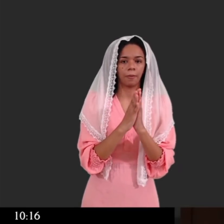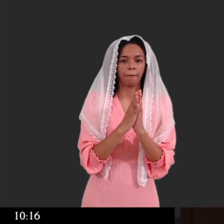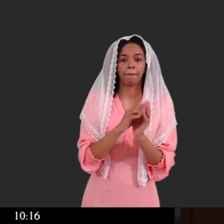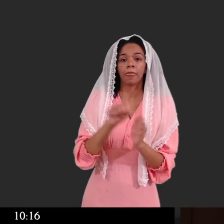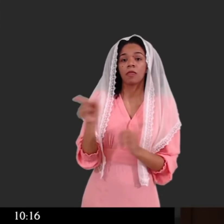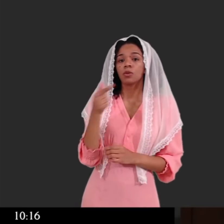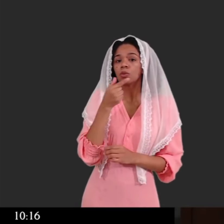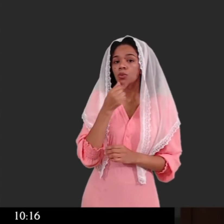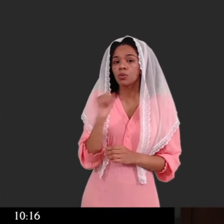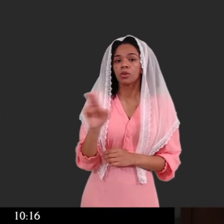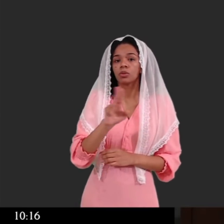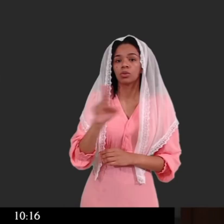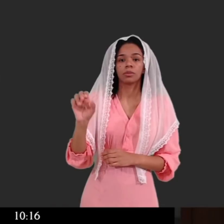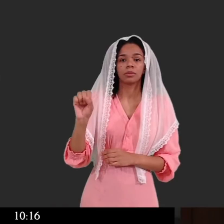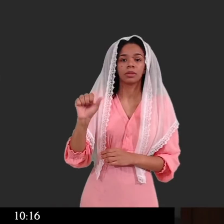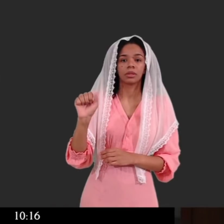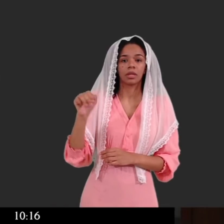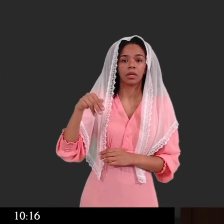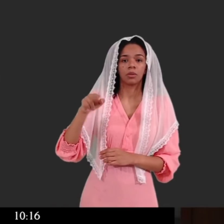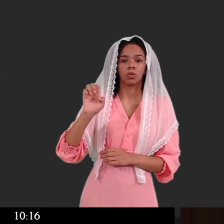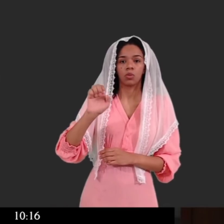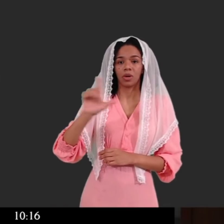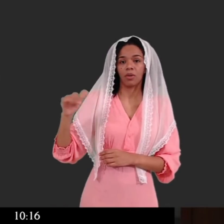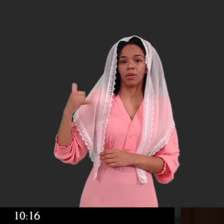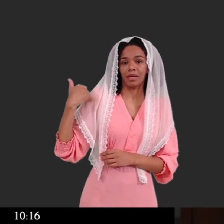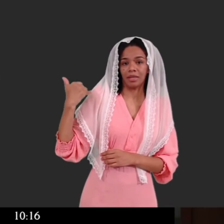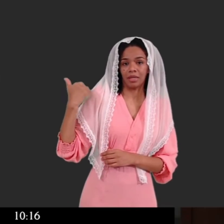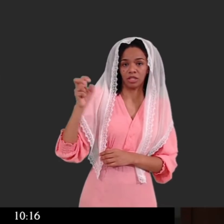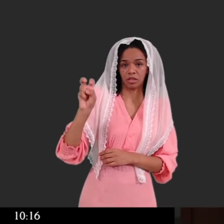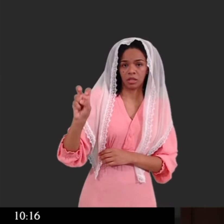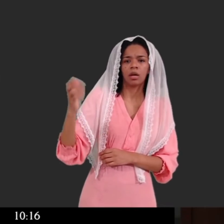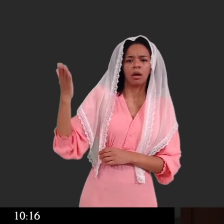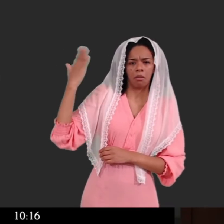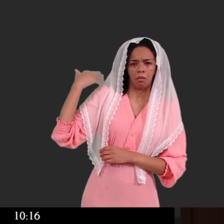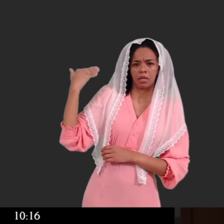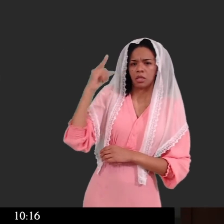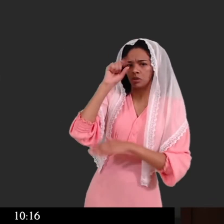Irmão Samuel Alves de Castro, um menino de 5 anos, já esteve internado muitas vezes